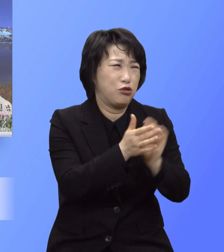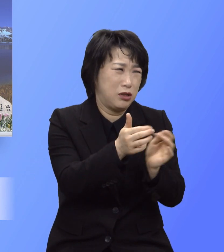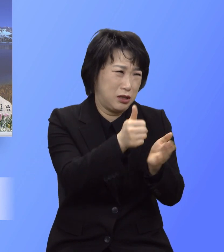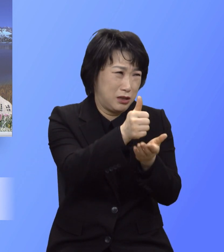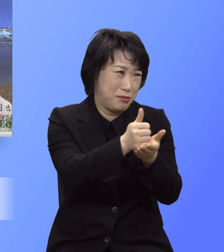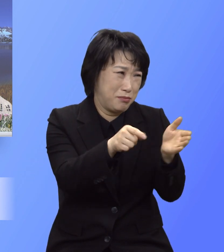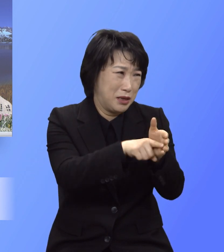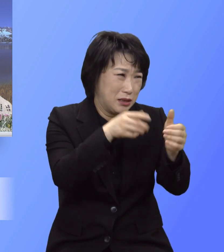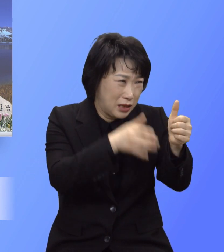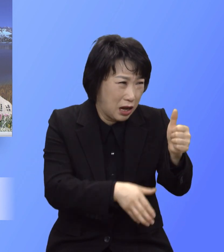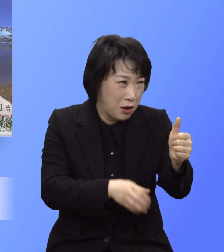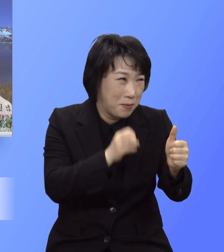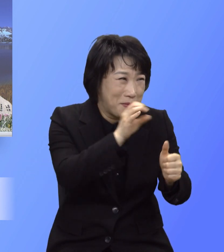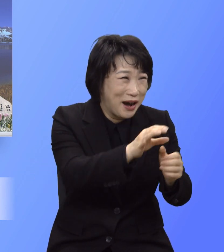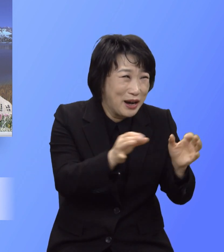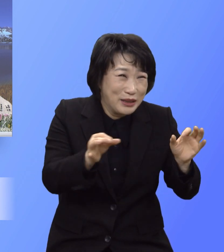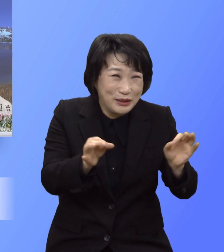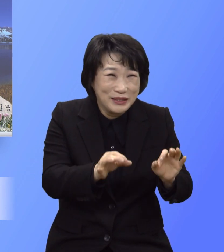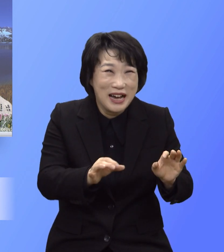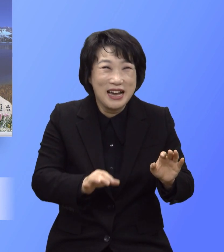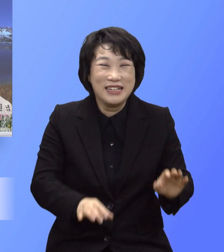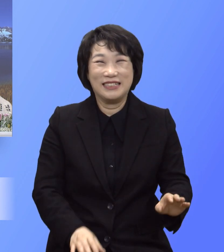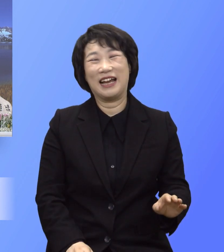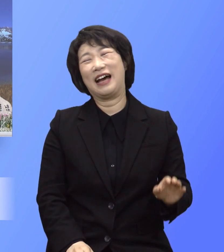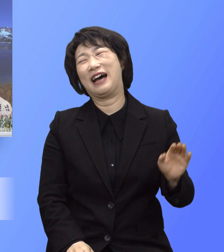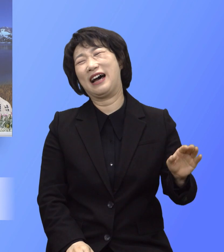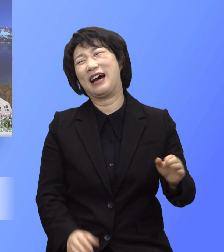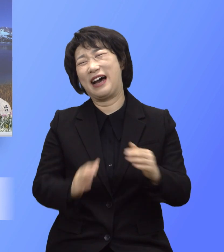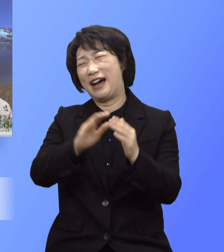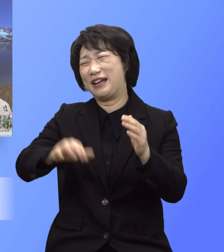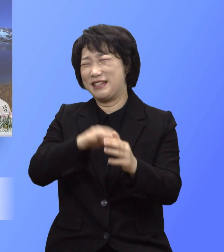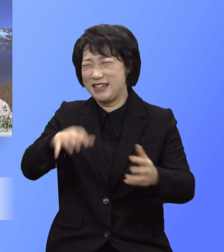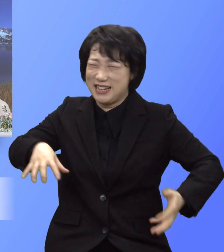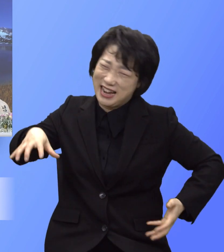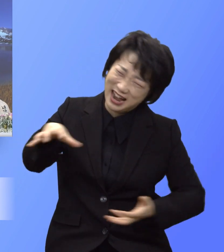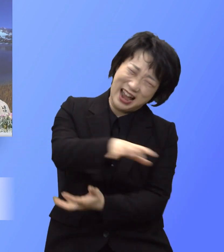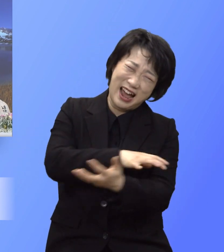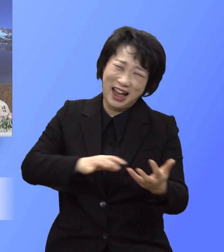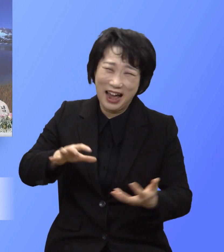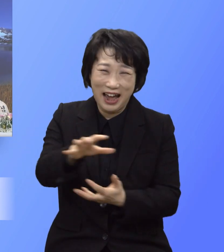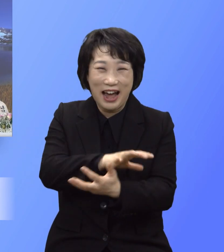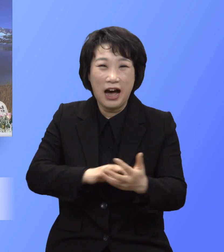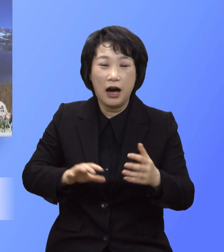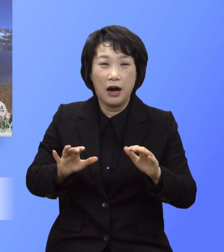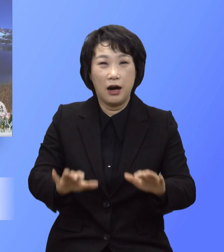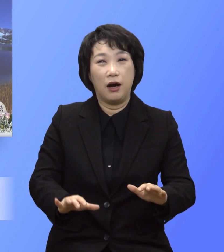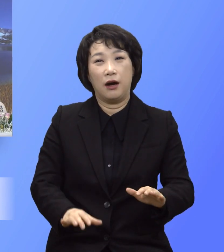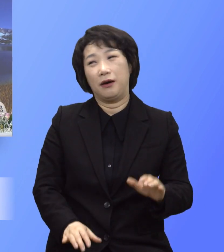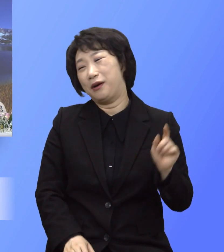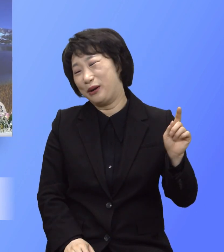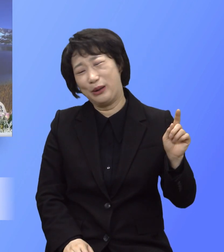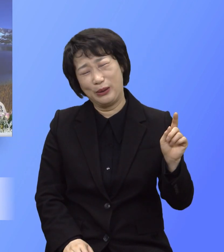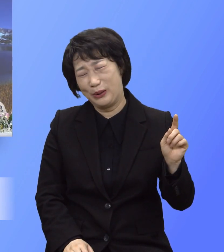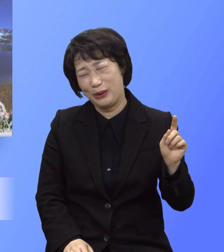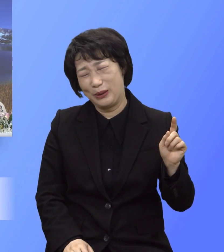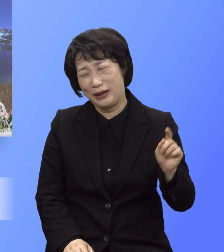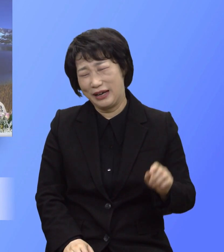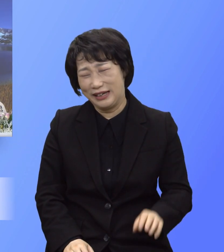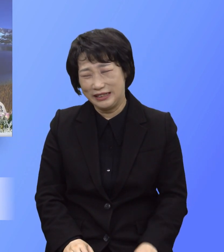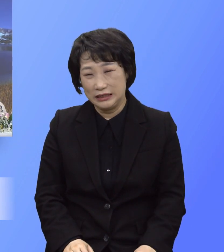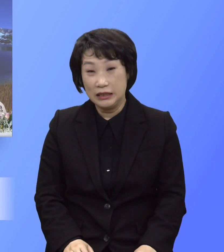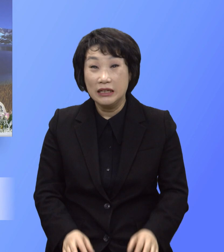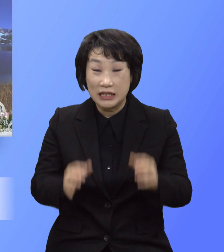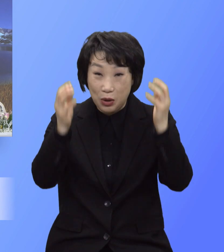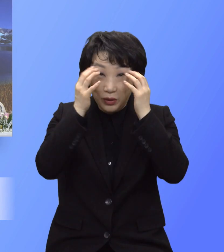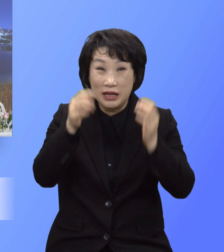믿으라고 말만 하는 날이면 직구 속에 뒤집어집니다. 그 많이